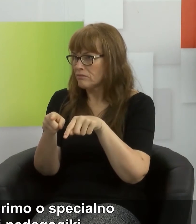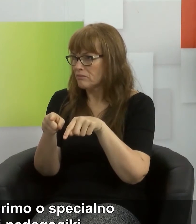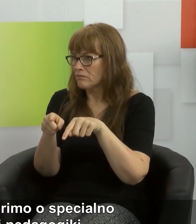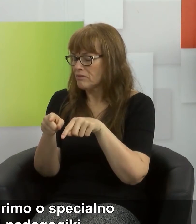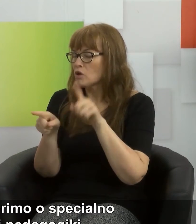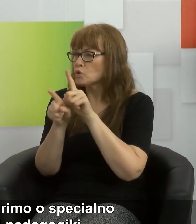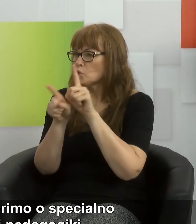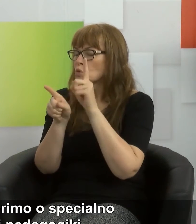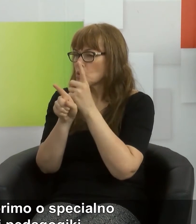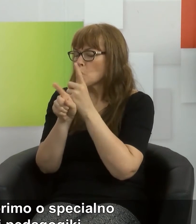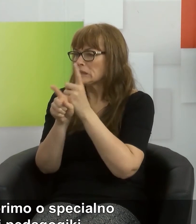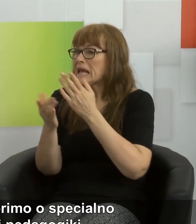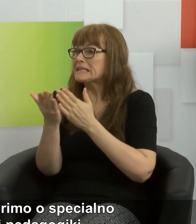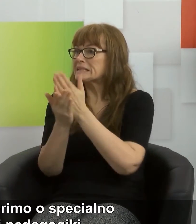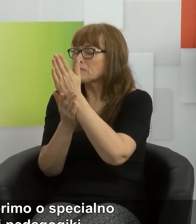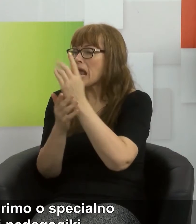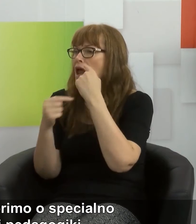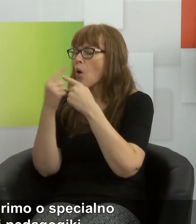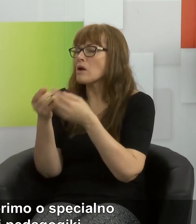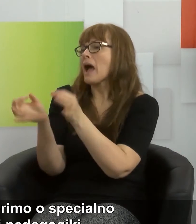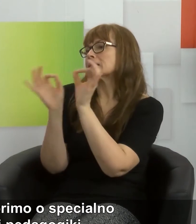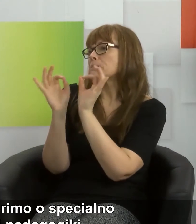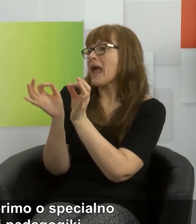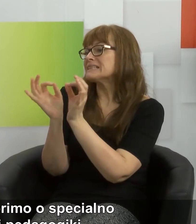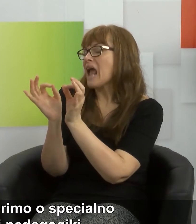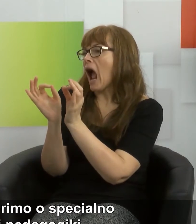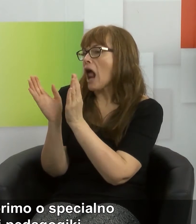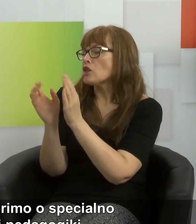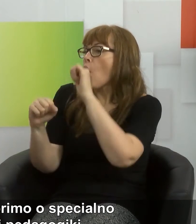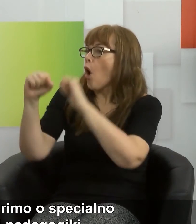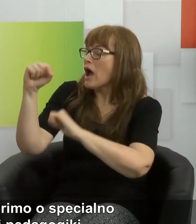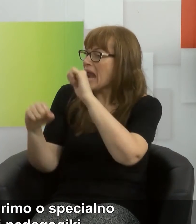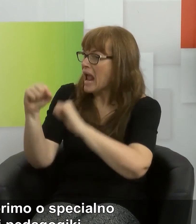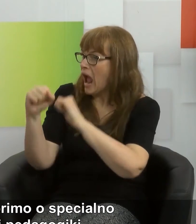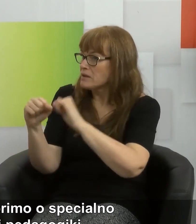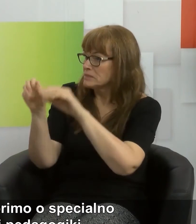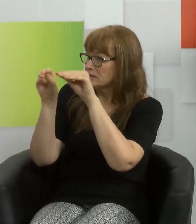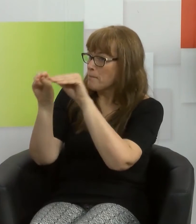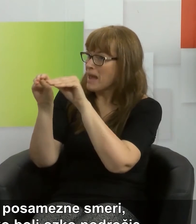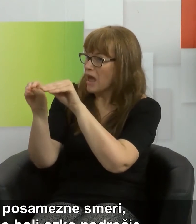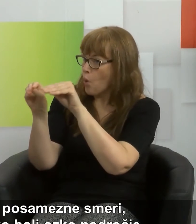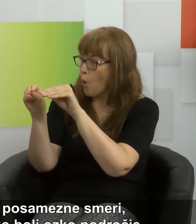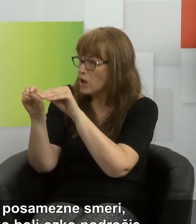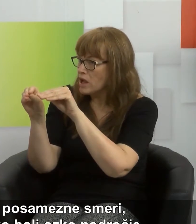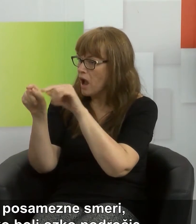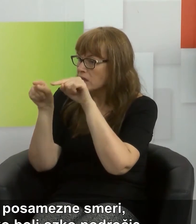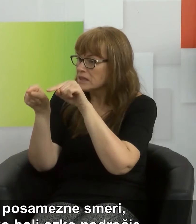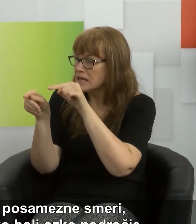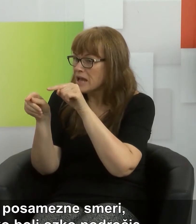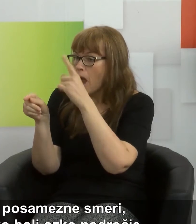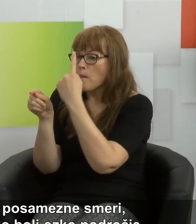Tudi smer, v bistvu govorimo o specialno rehabilitacijski pedagogiki in tukaj imamo